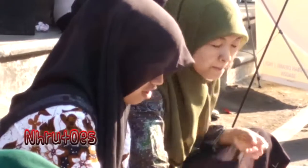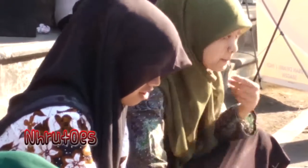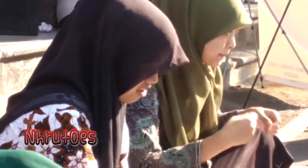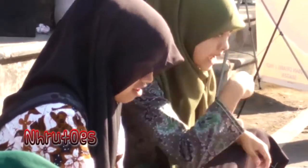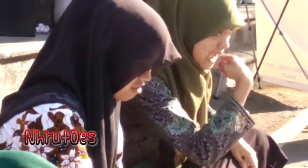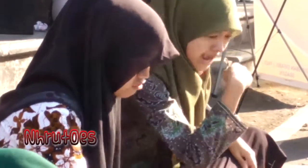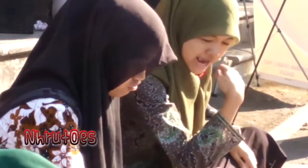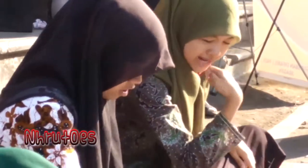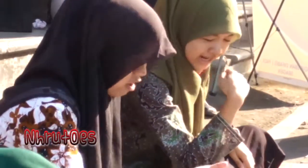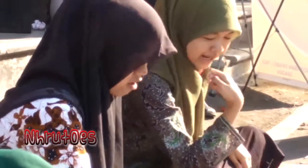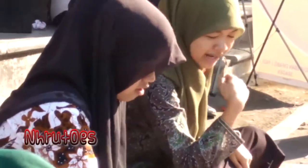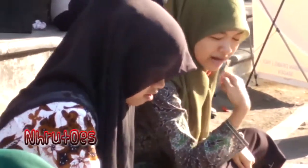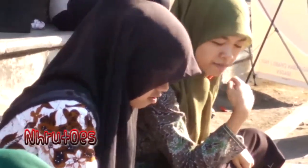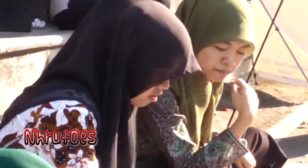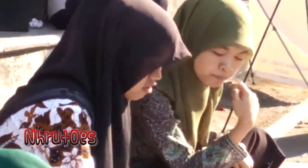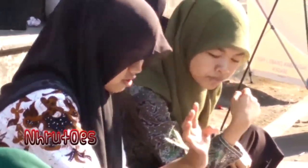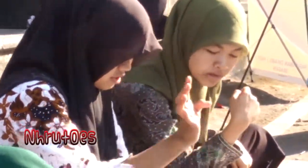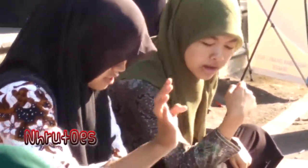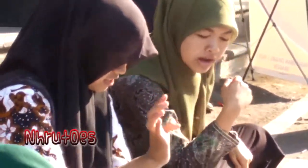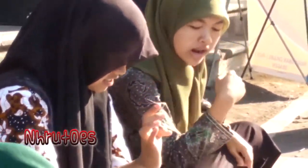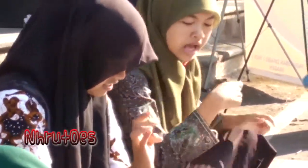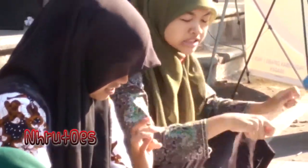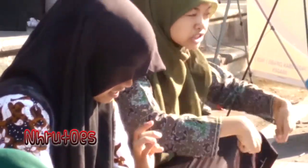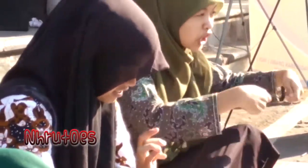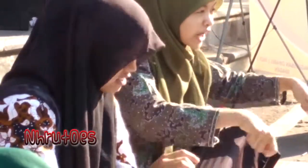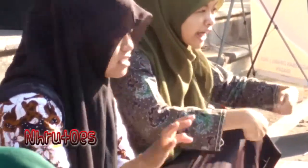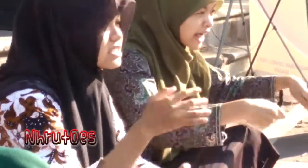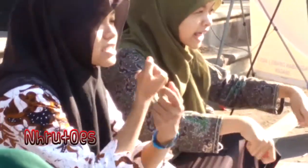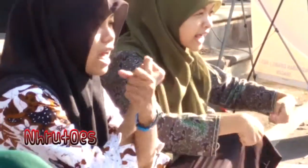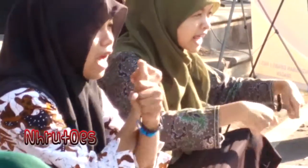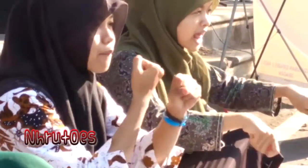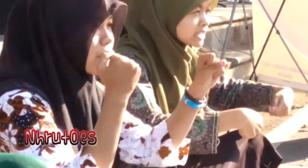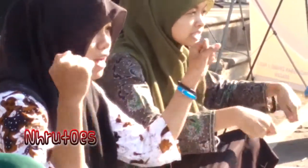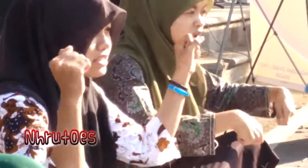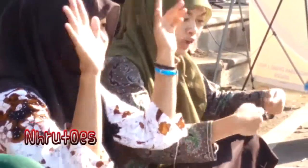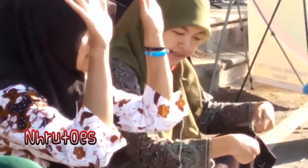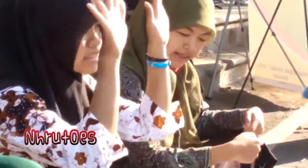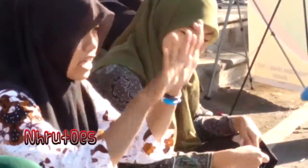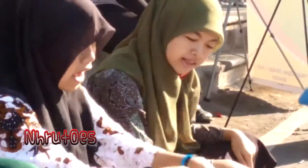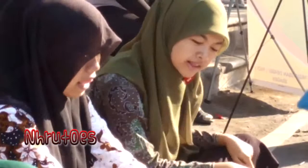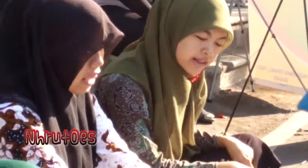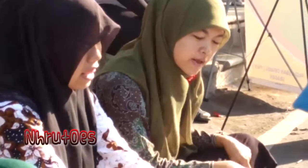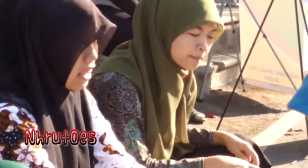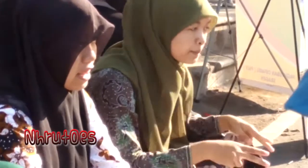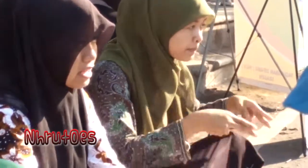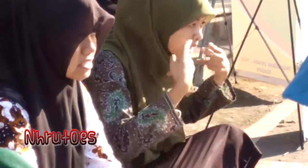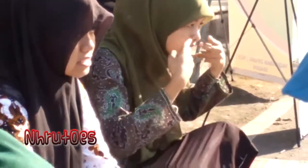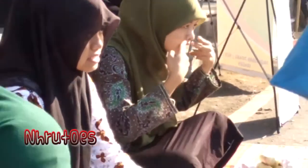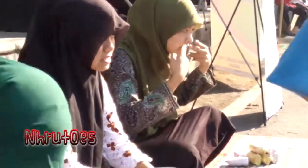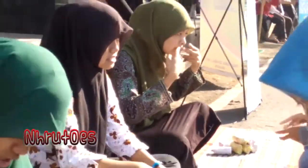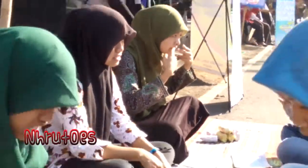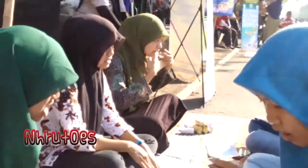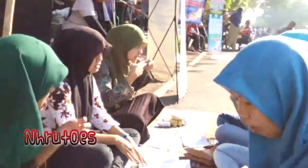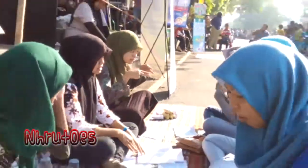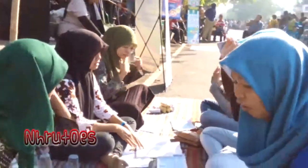Punya kelebihan tersendiri. Ya terbukti ada beberapa teman di Fabel kita yang ya, sampai Singapura ya. Menunjukkan bahwa kaum di Fabel itu